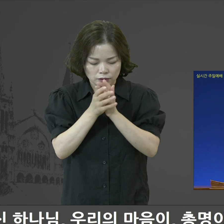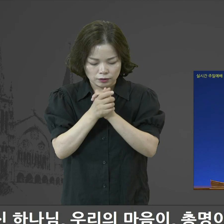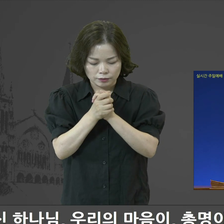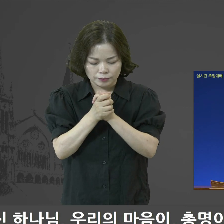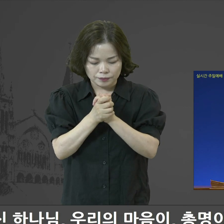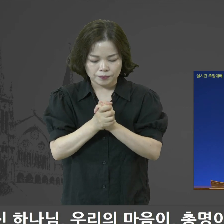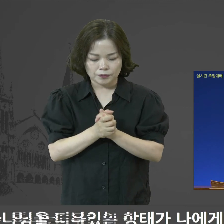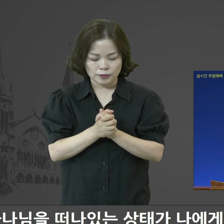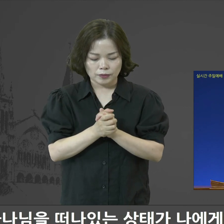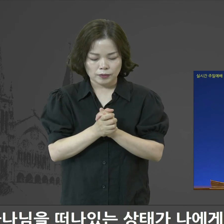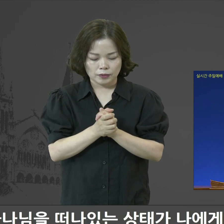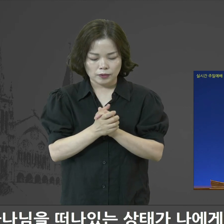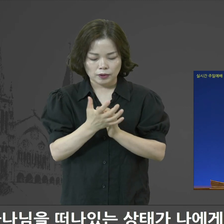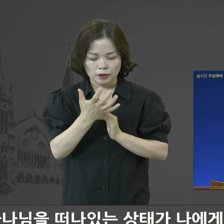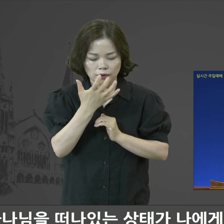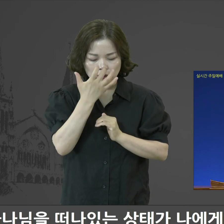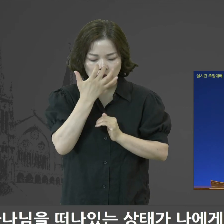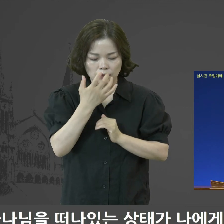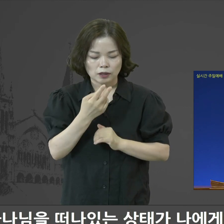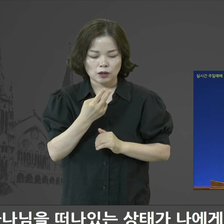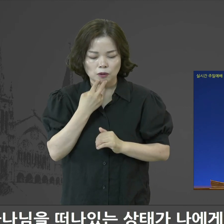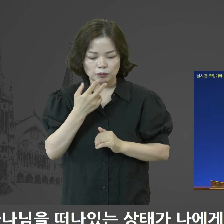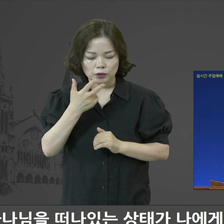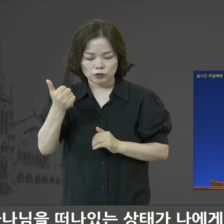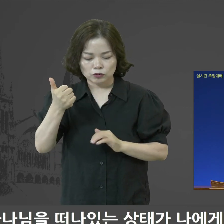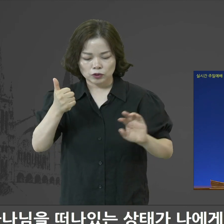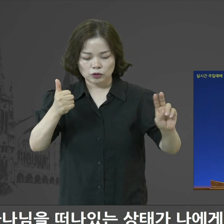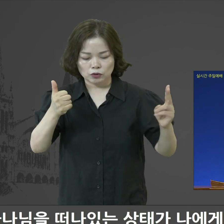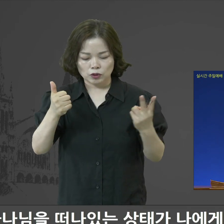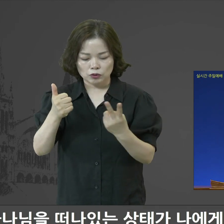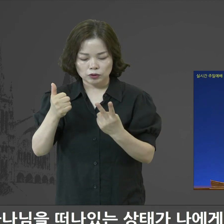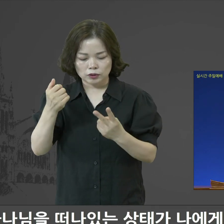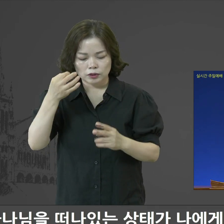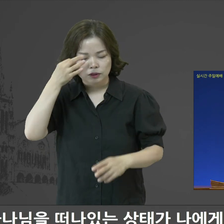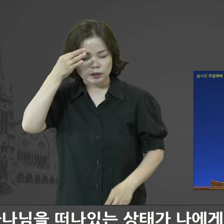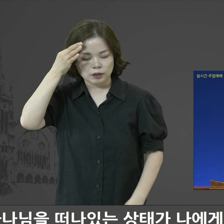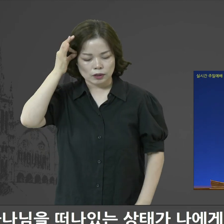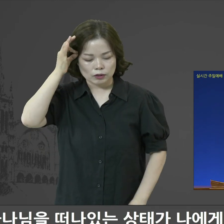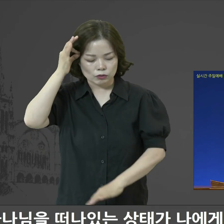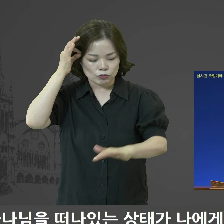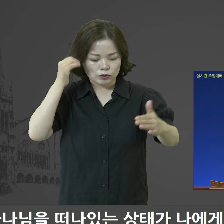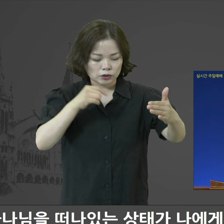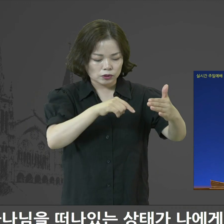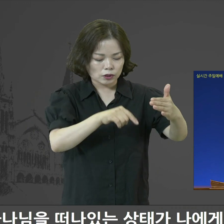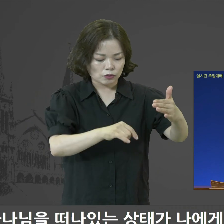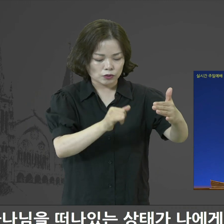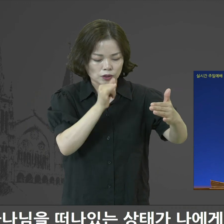기도합니다. 감각 없는 자들을 주께로 돌이킬 수 있는 깨어있음이 우리 가운데